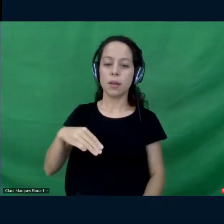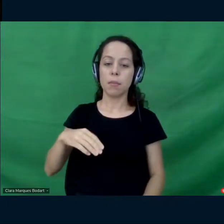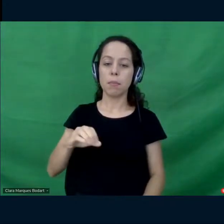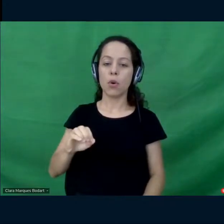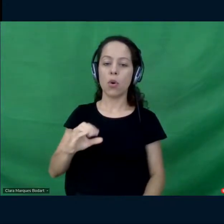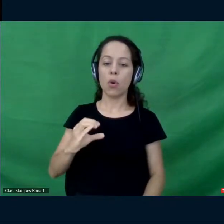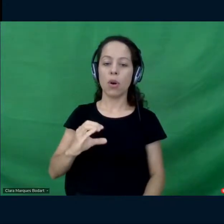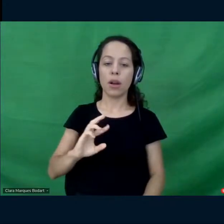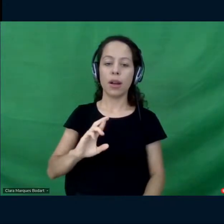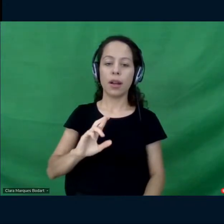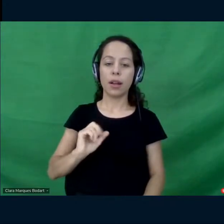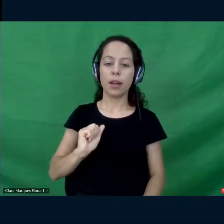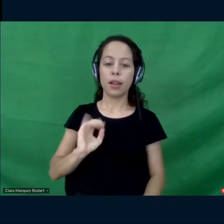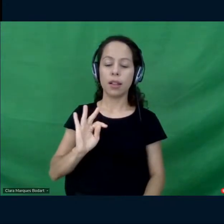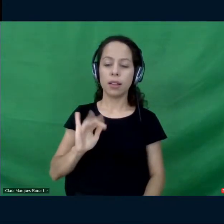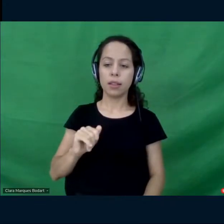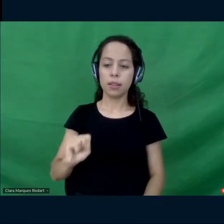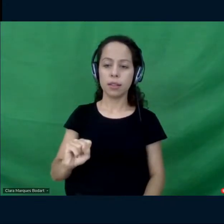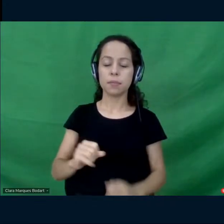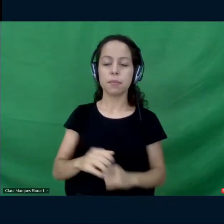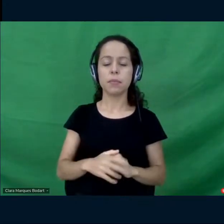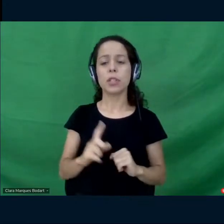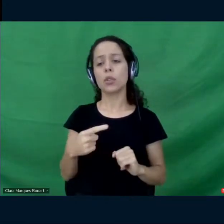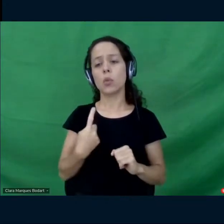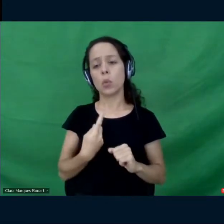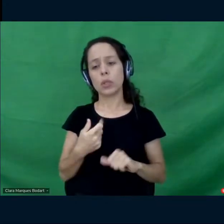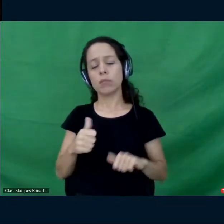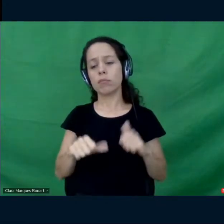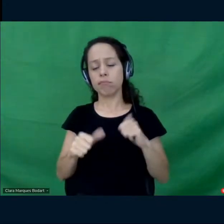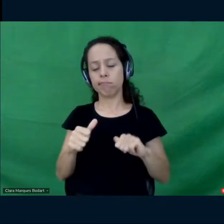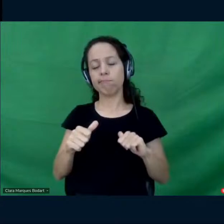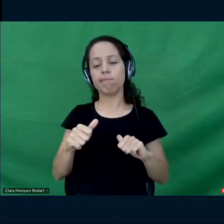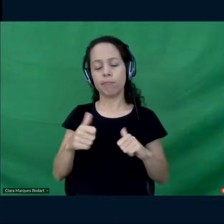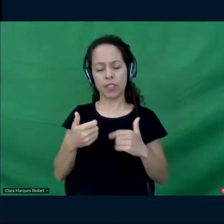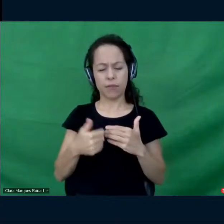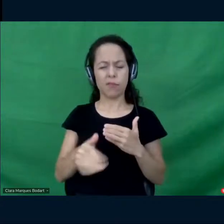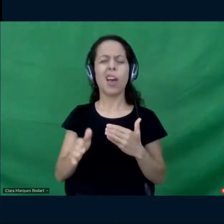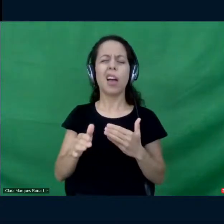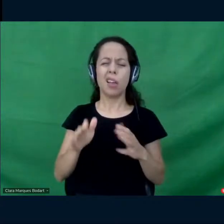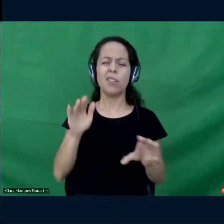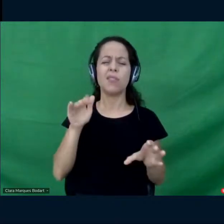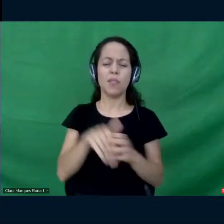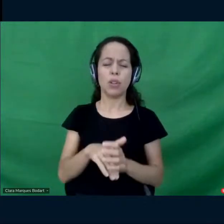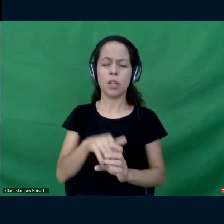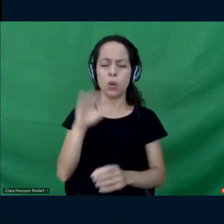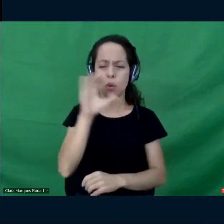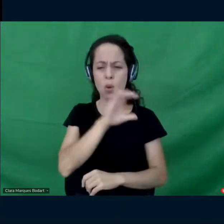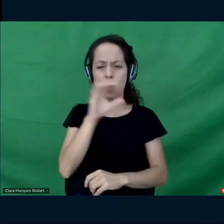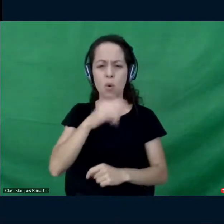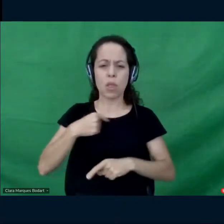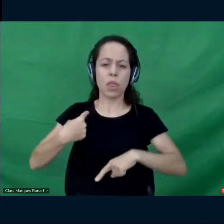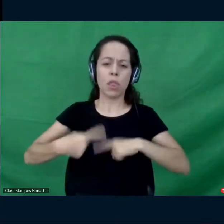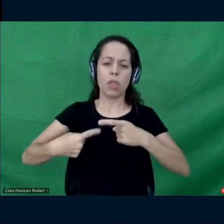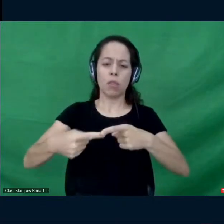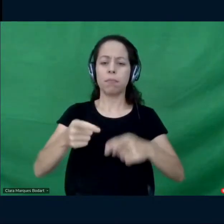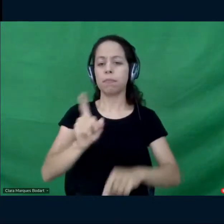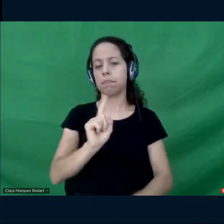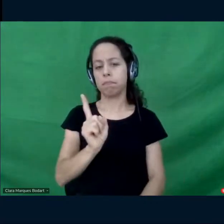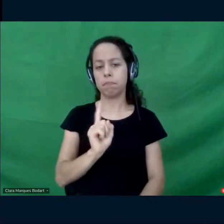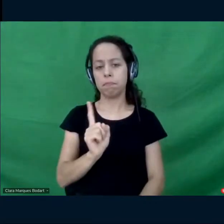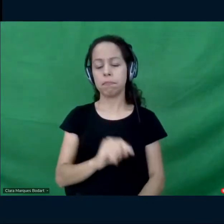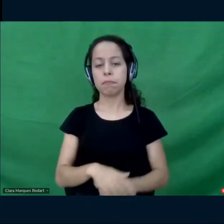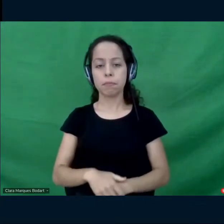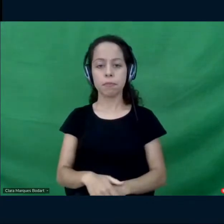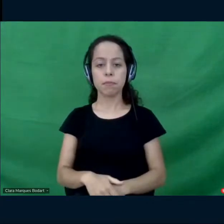A avaliação que a gente faz é que isso, né, será votado logo, não será alguma coisa que demore muito.